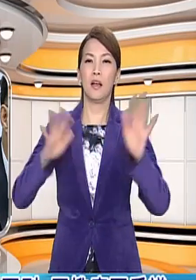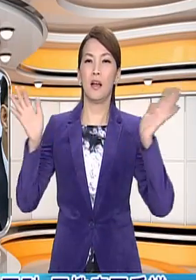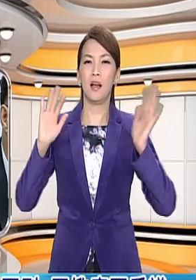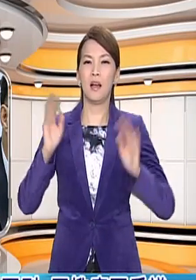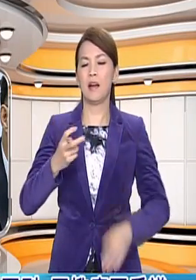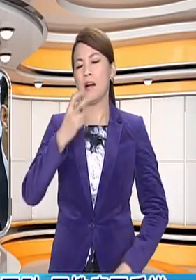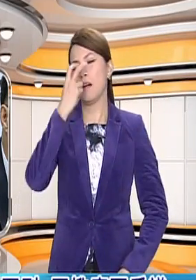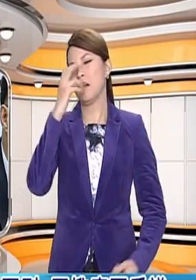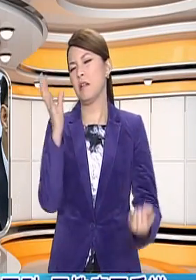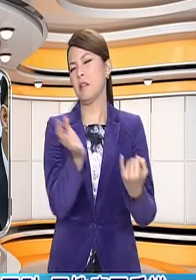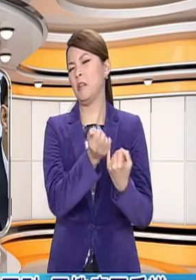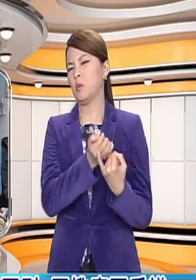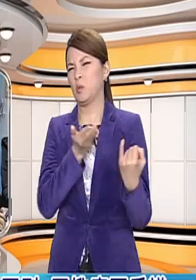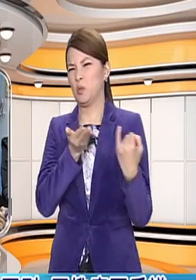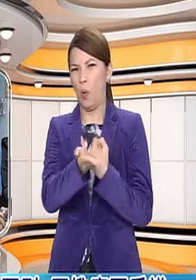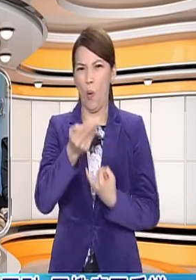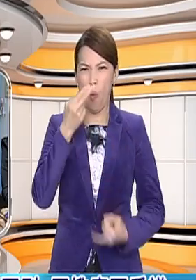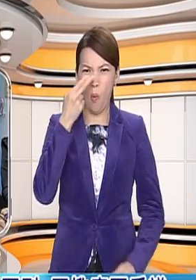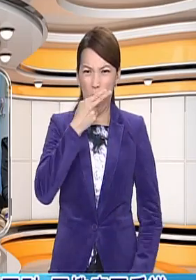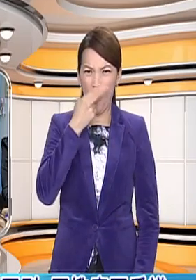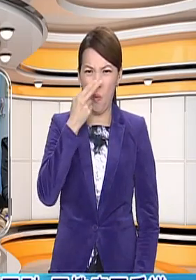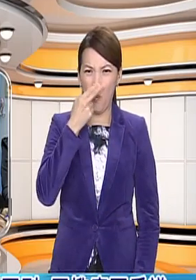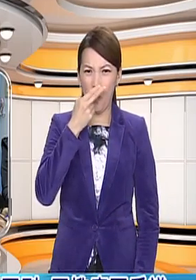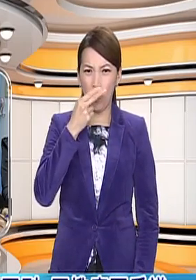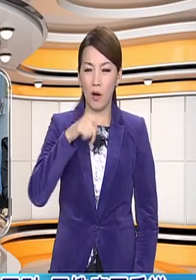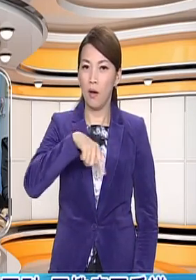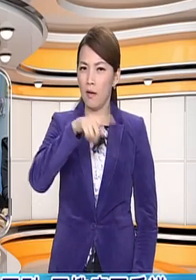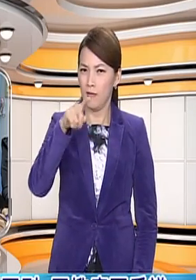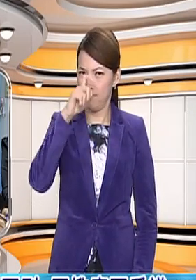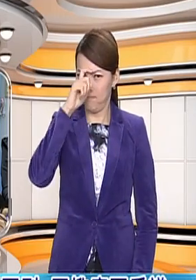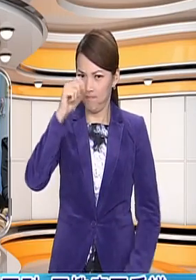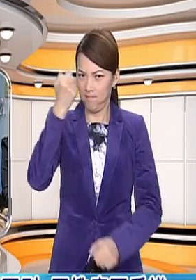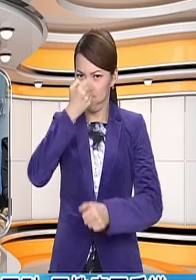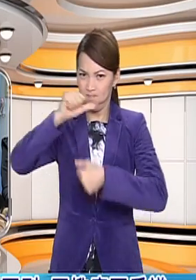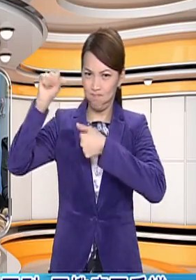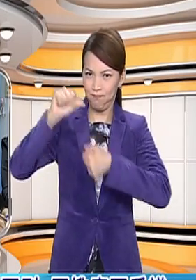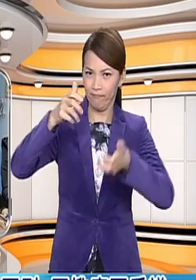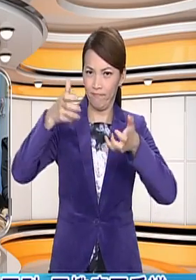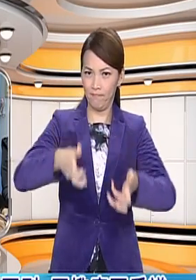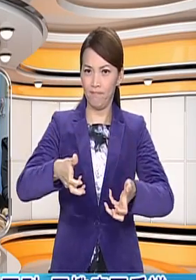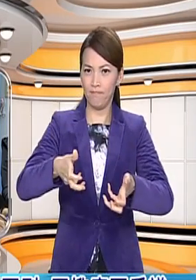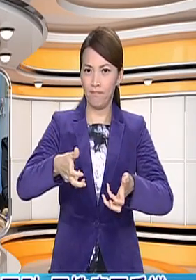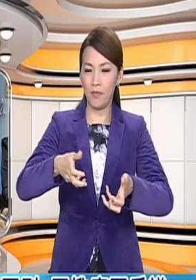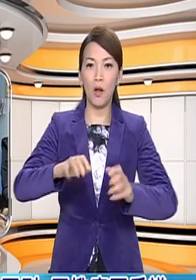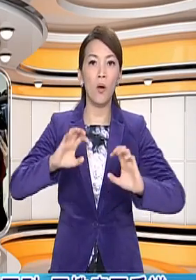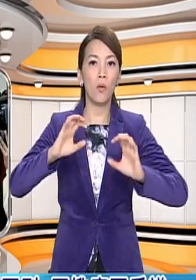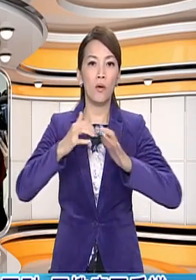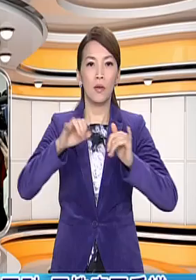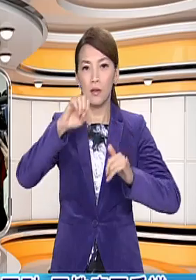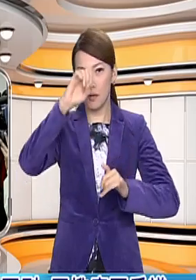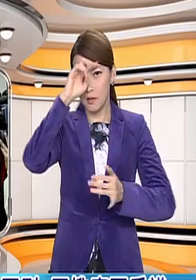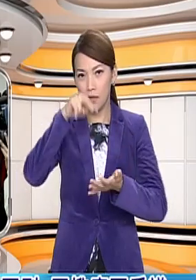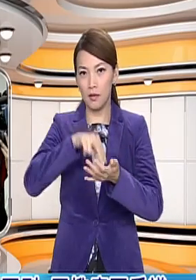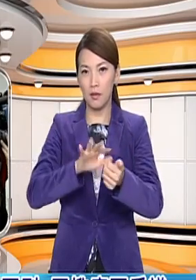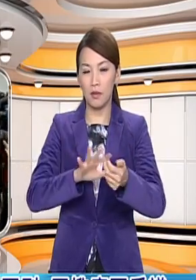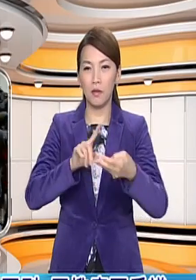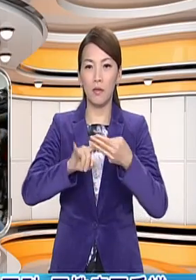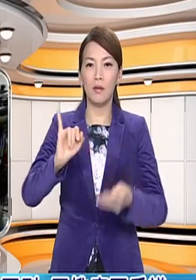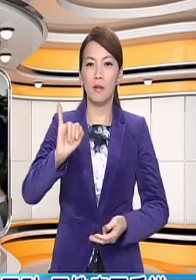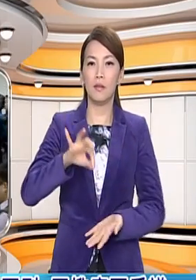内湖发生了随机杀童案，各界要求要严惩凶嫌的声浪，而就有国民党